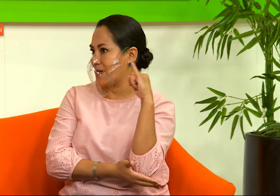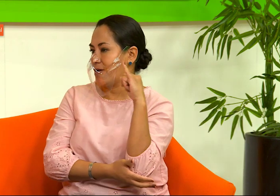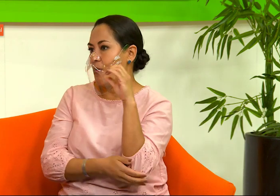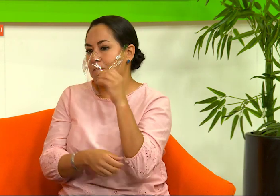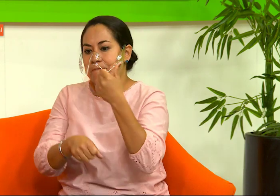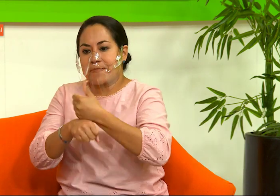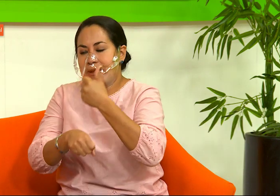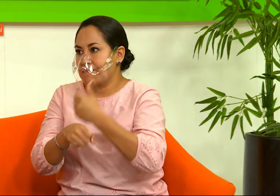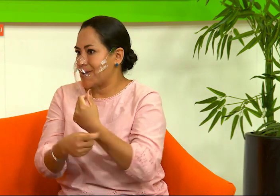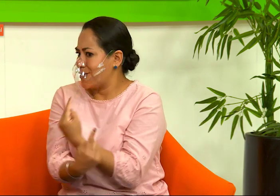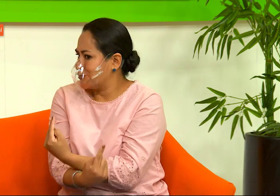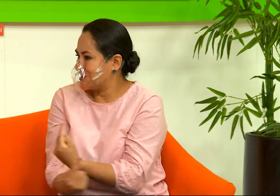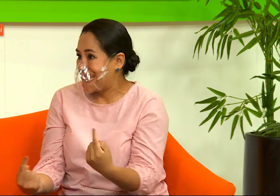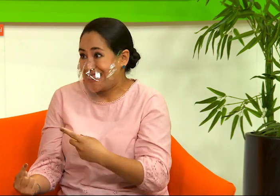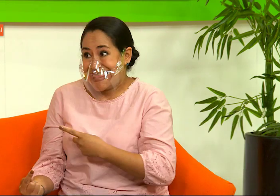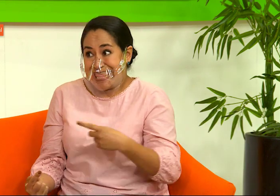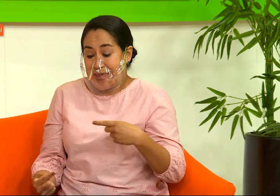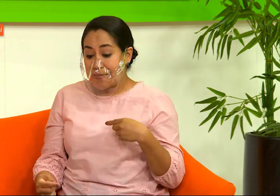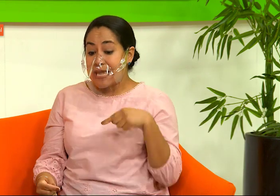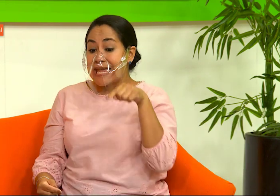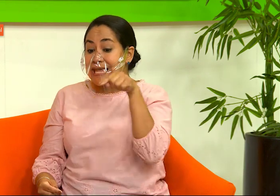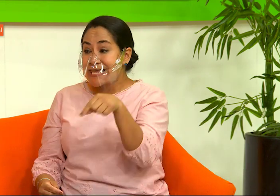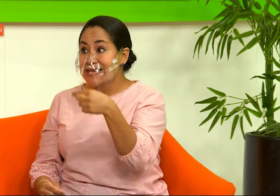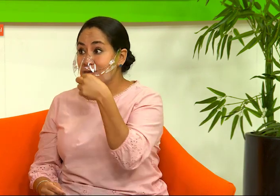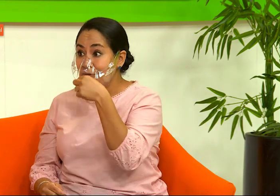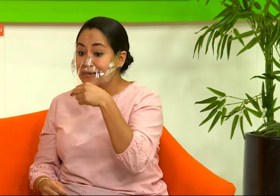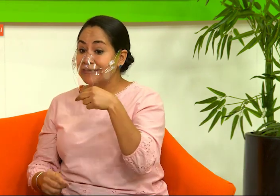Se debe de empezar desde pequeños, desde preescolar.